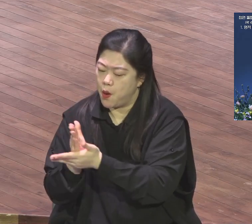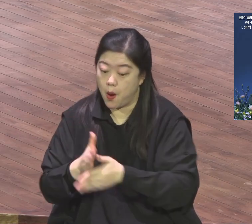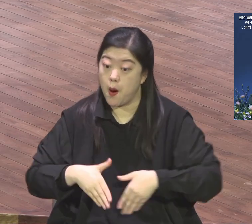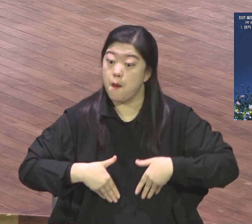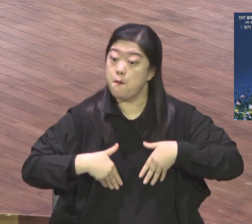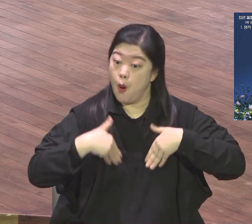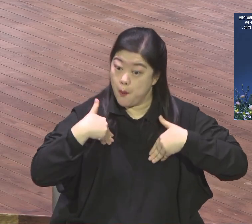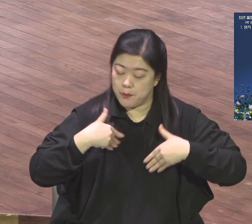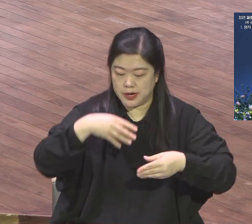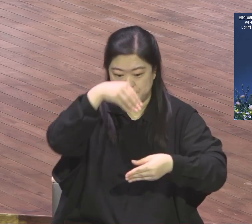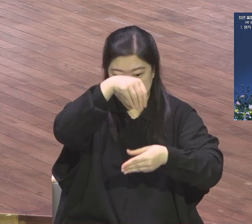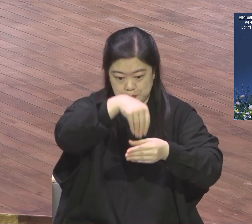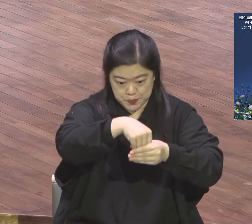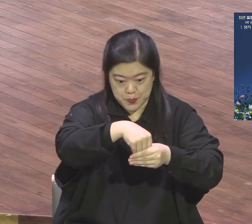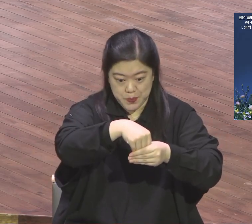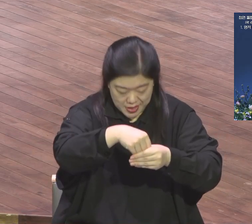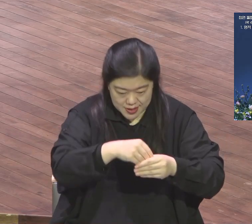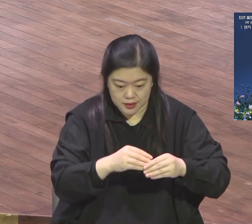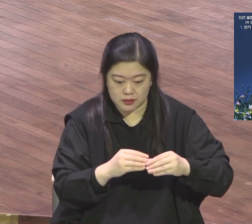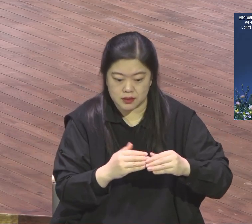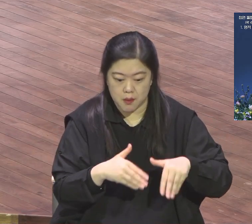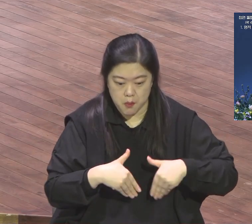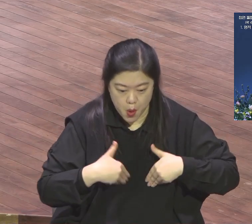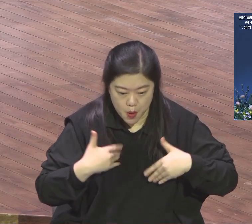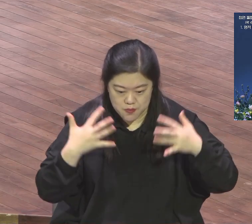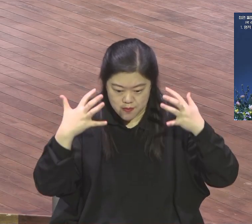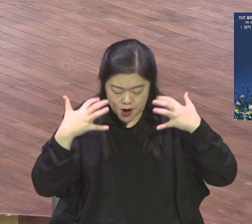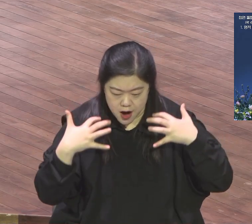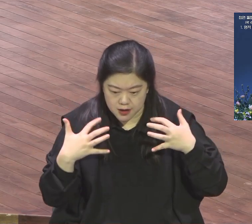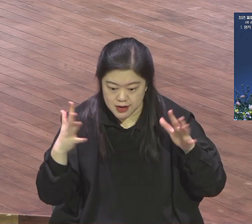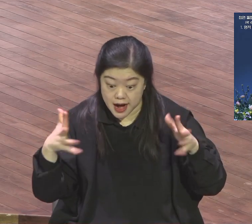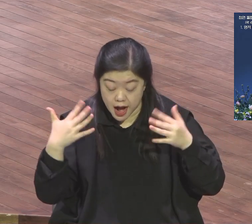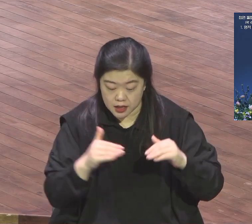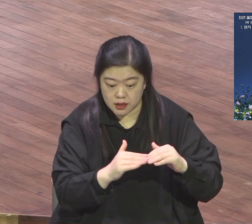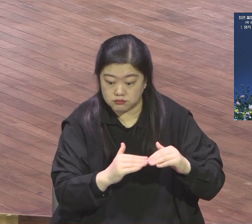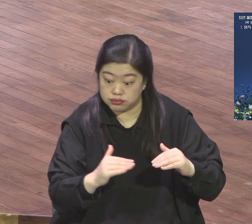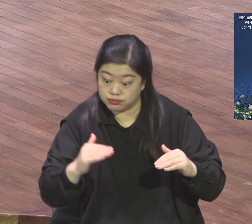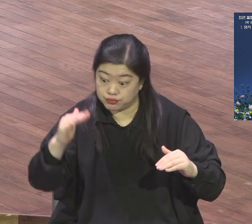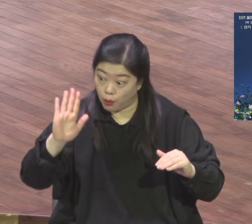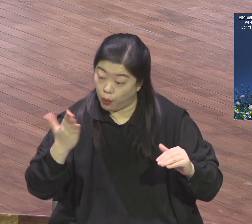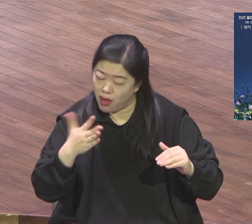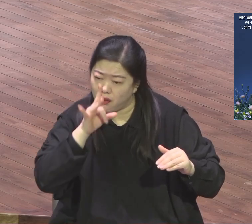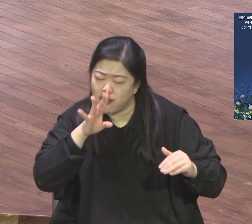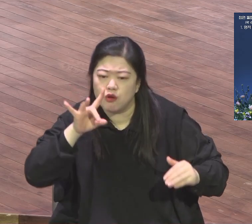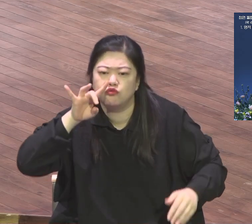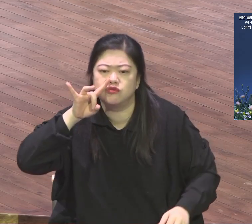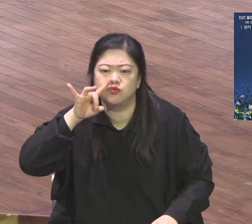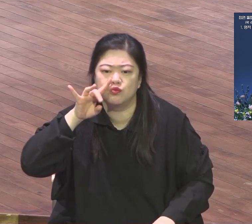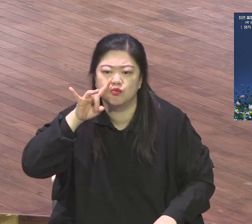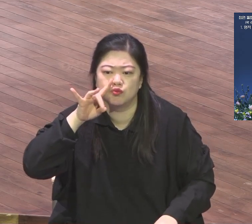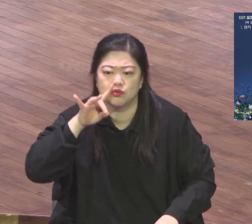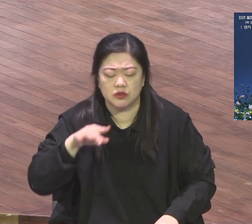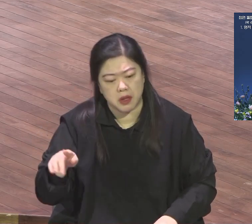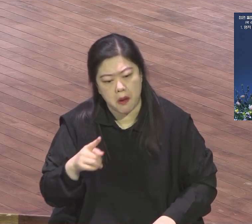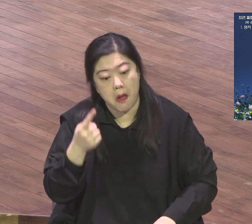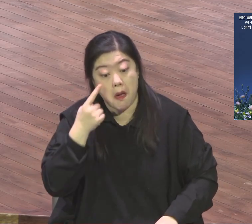파종해서 가을에 추수를 그렇게 하도록 시험을 해봤습니다. 자 시험을